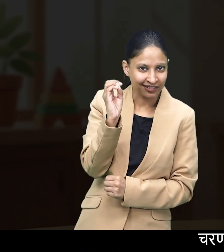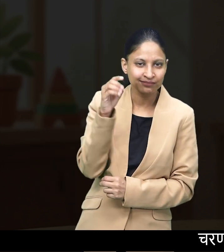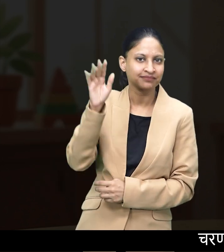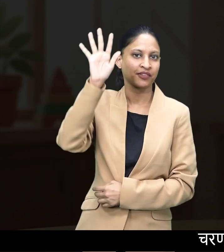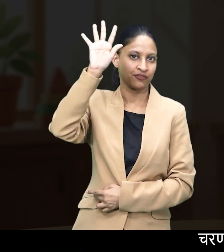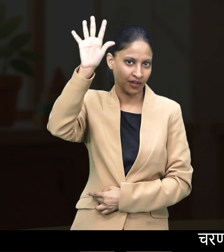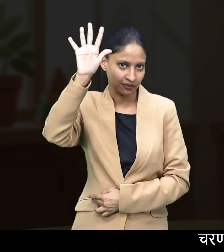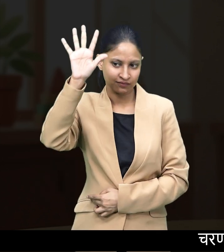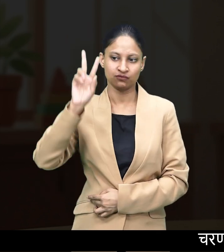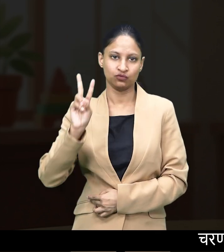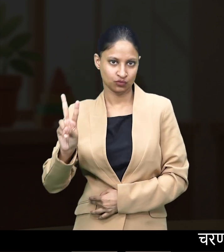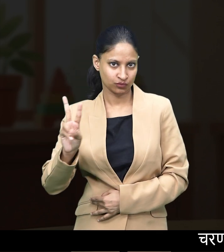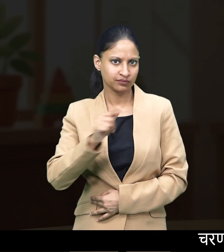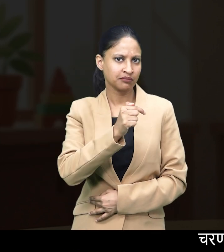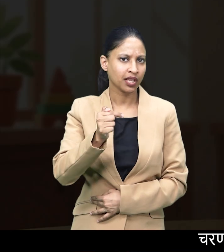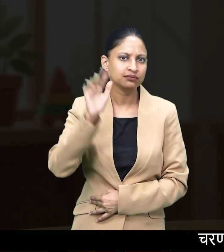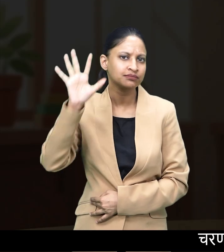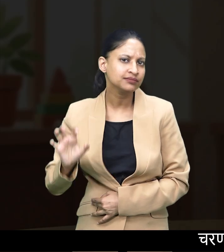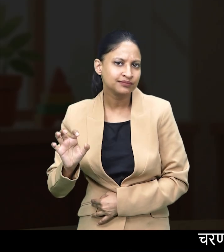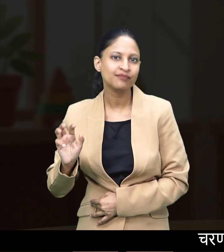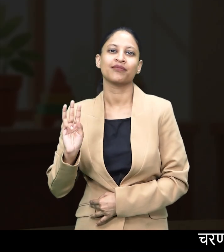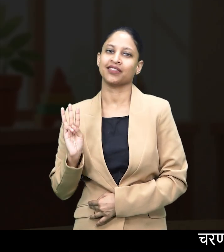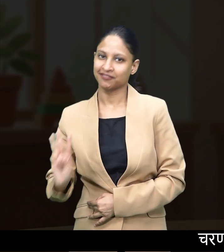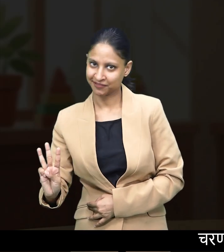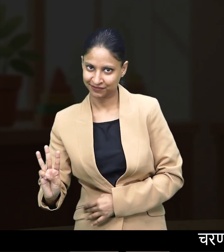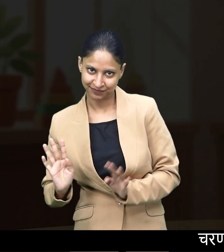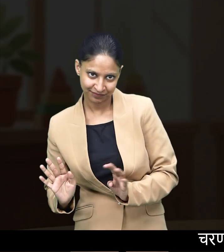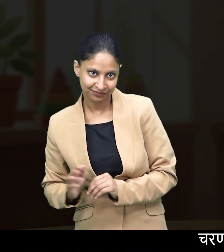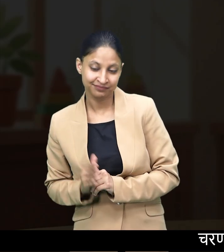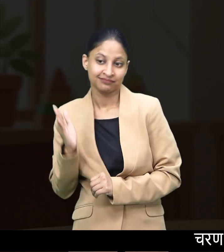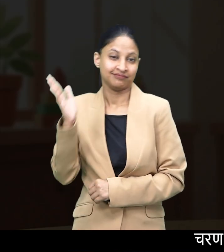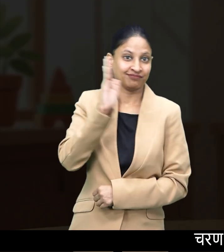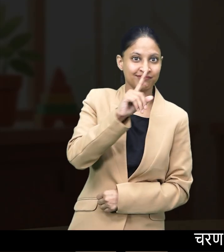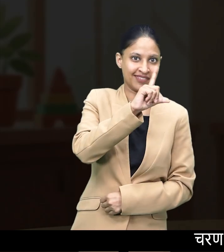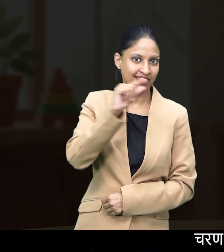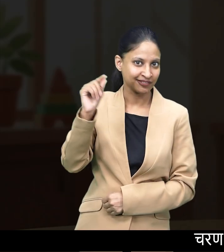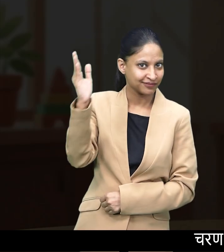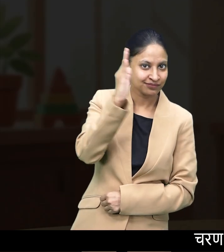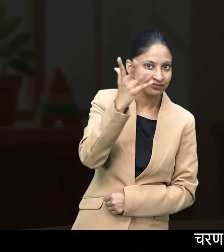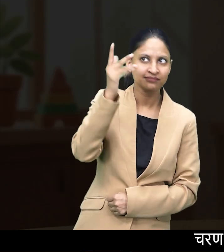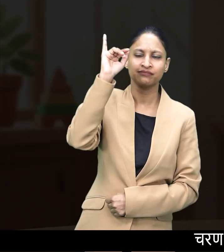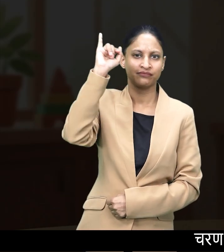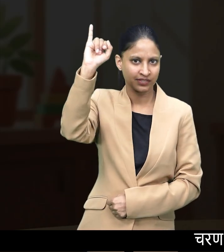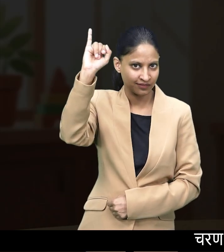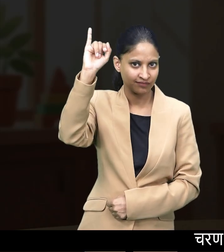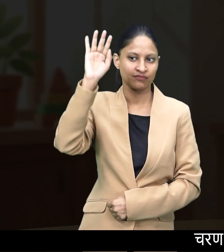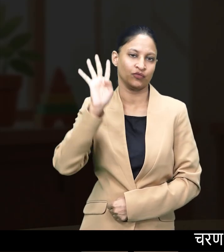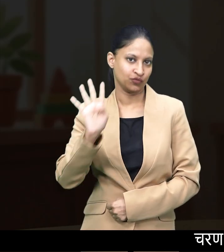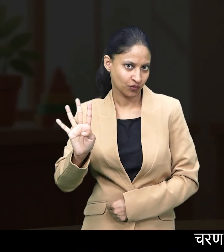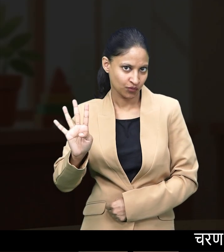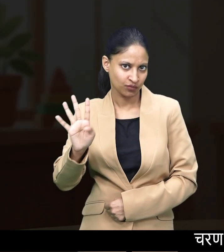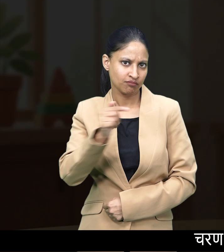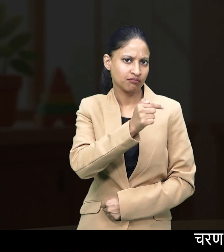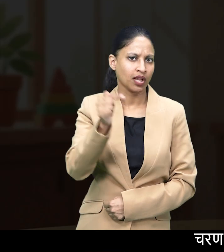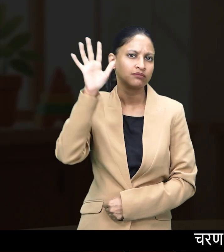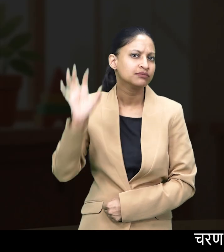चरण 2 दहाई का स्थान 5 घटा 2 बराबर 3। चरण 3 सैकड़ा का स्थान 6